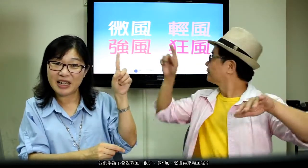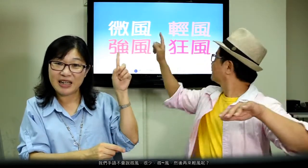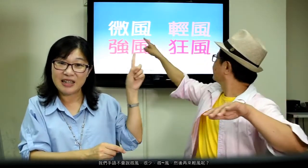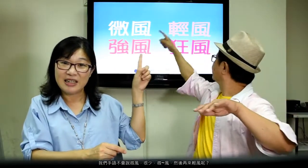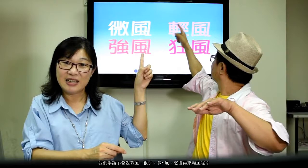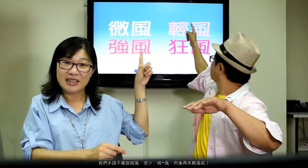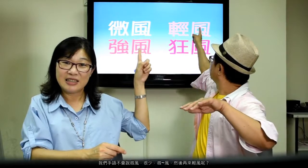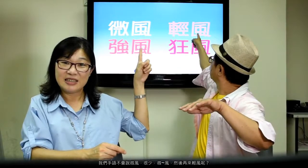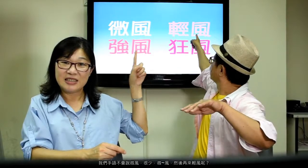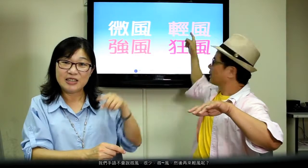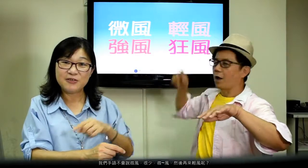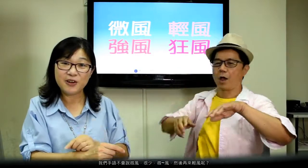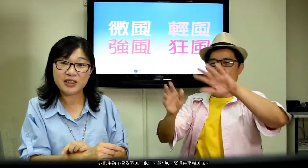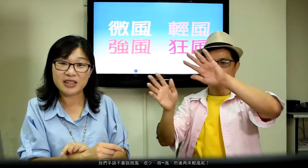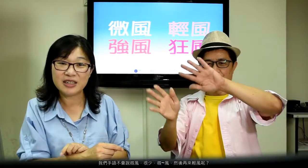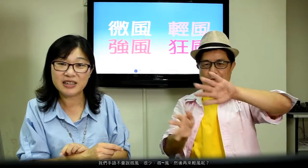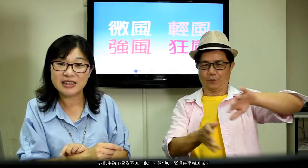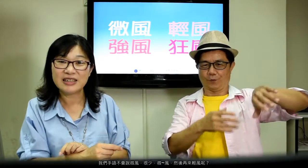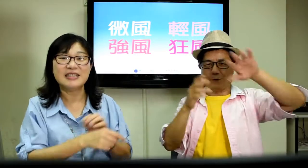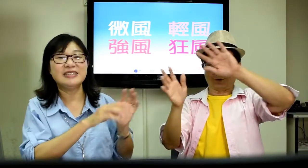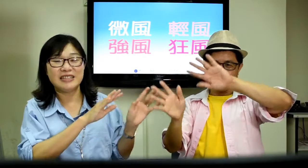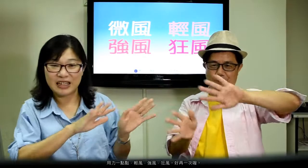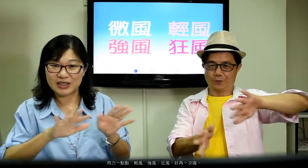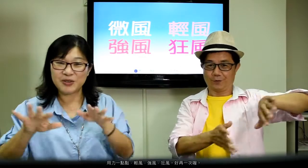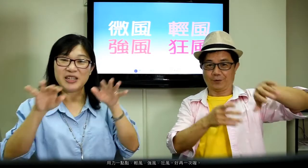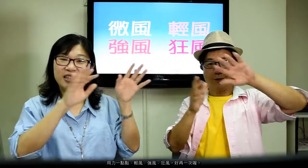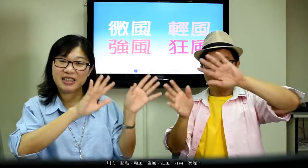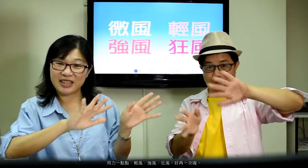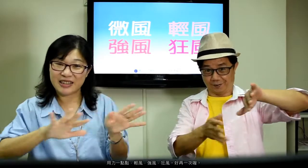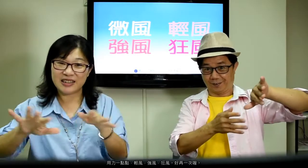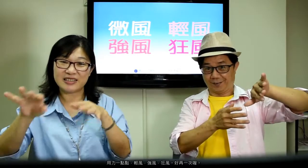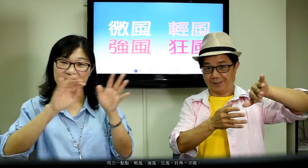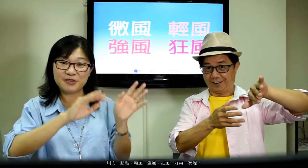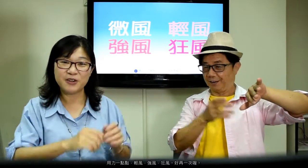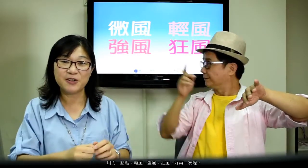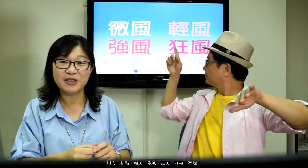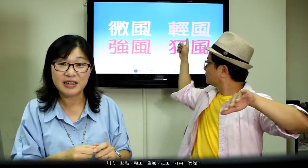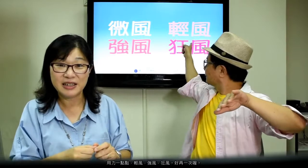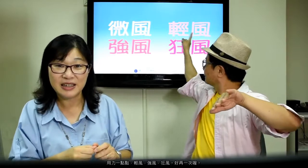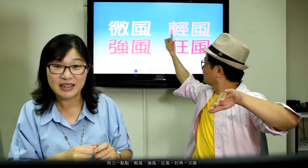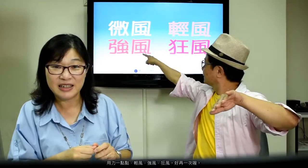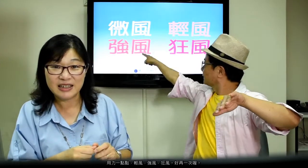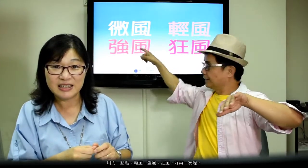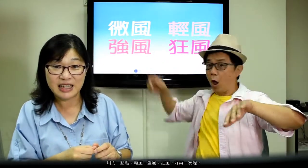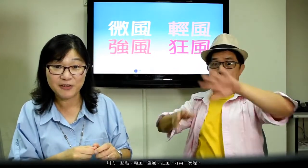来清风呢，用力一点点，哦，清风，强